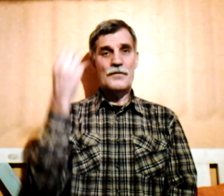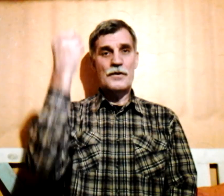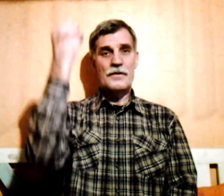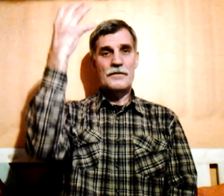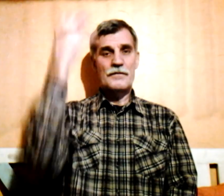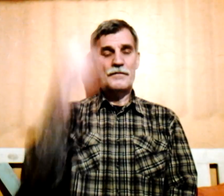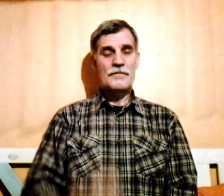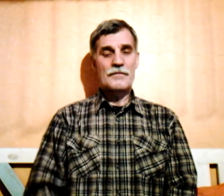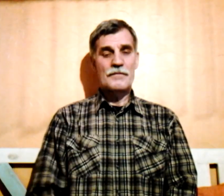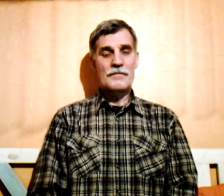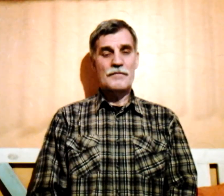Traffic.